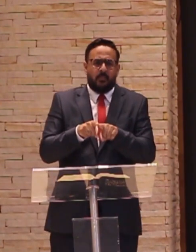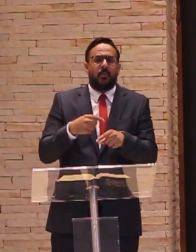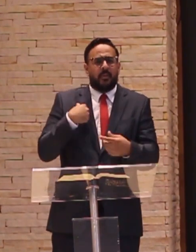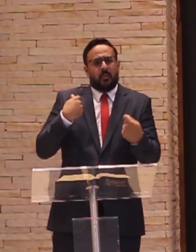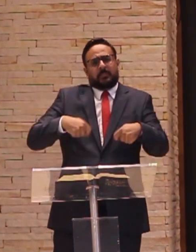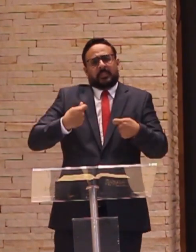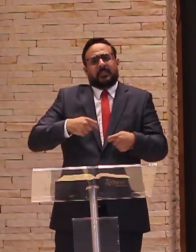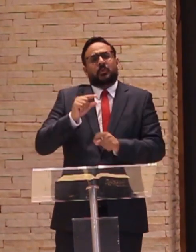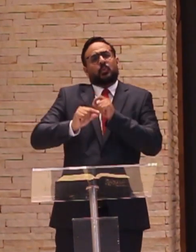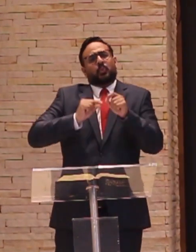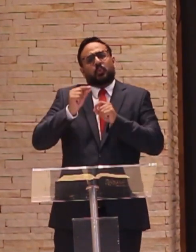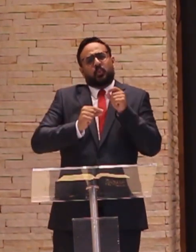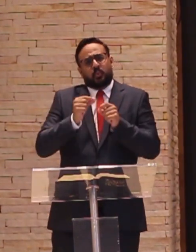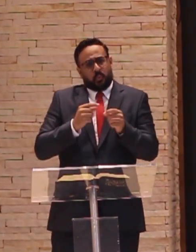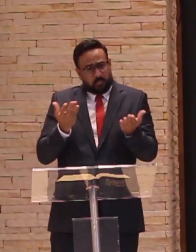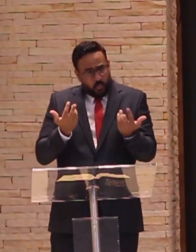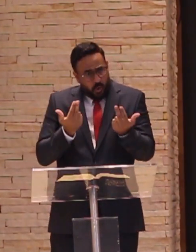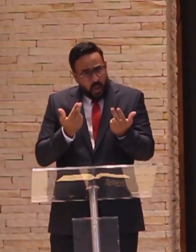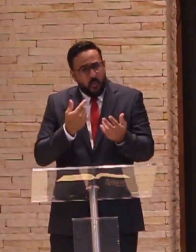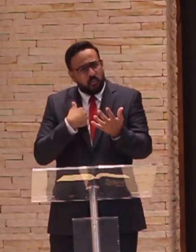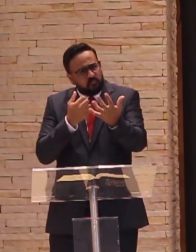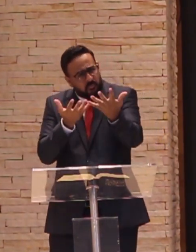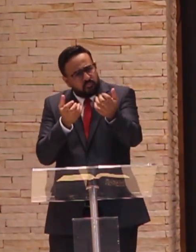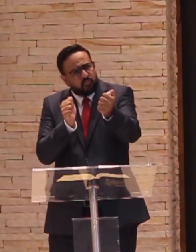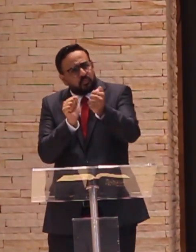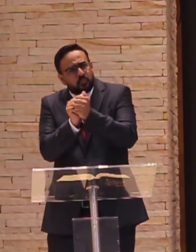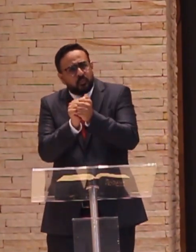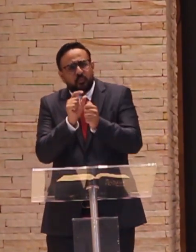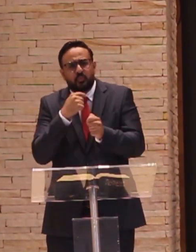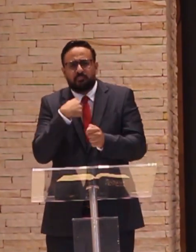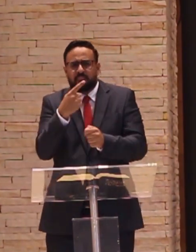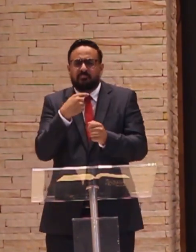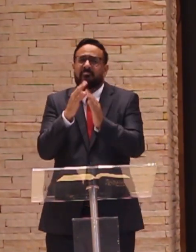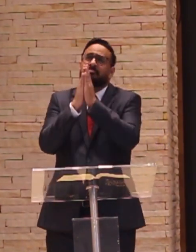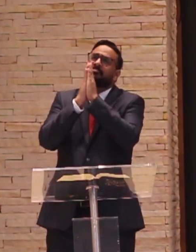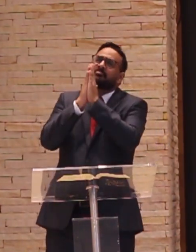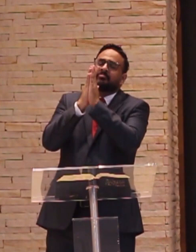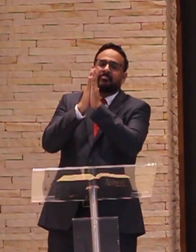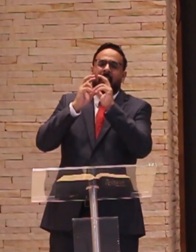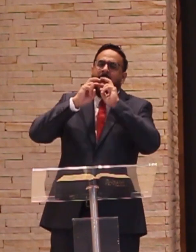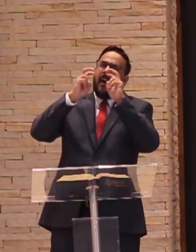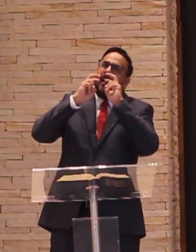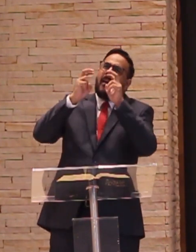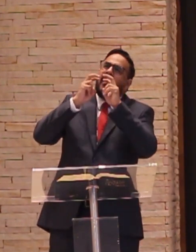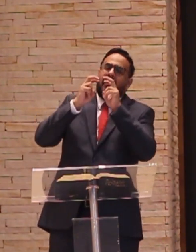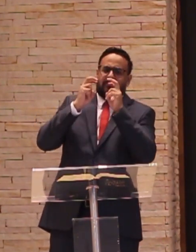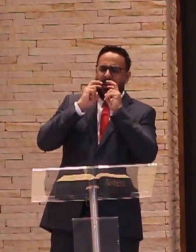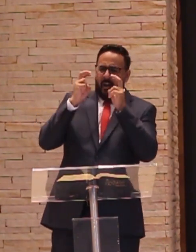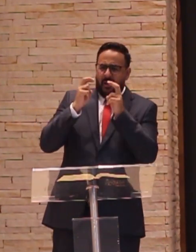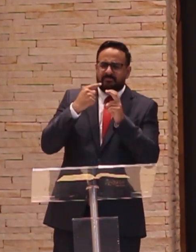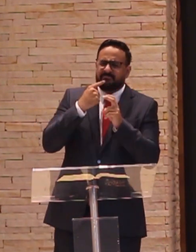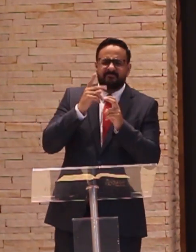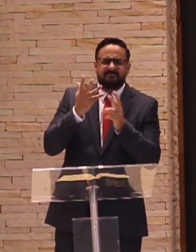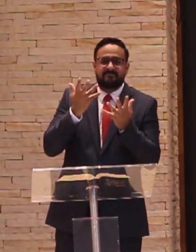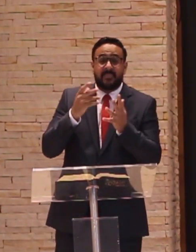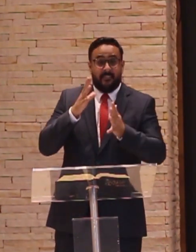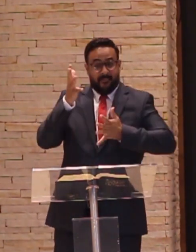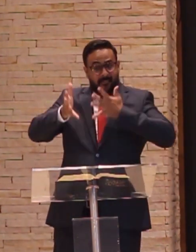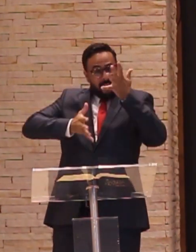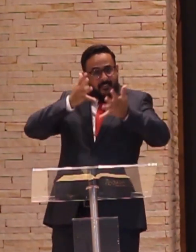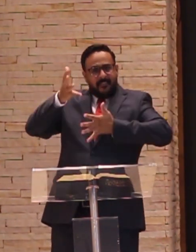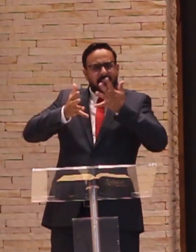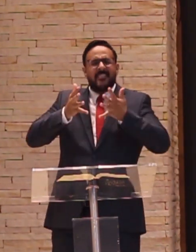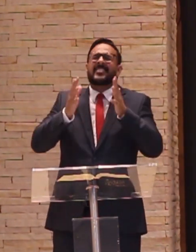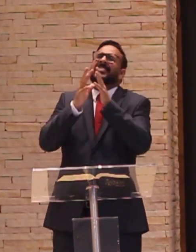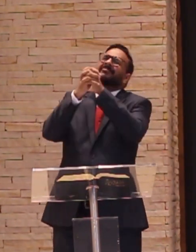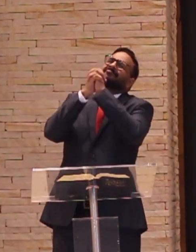a salvação. Ele não quer que a gente sofra. Eu e você estamos clamando por isso. Por isso convido a você a se unir a